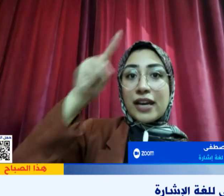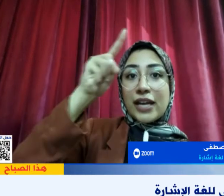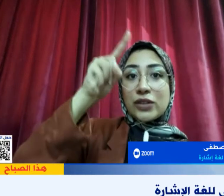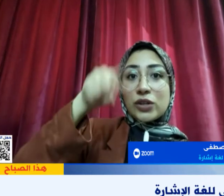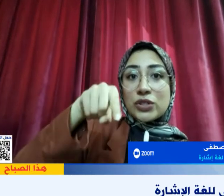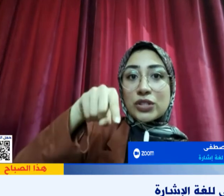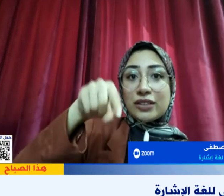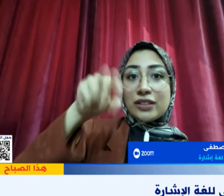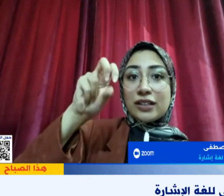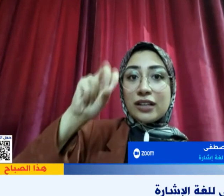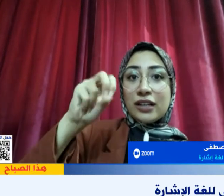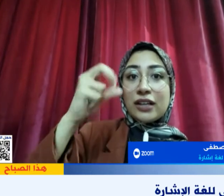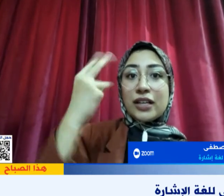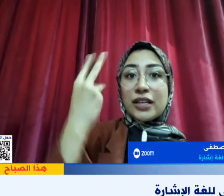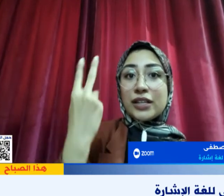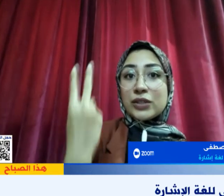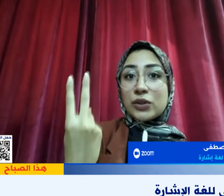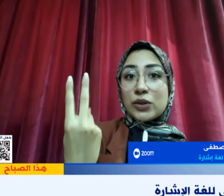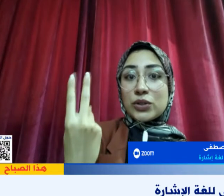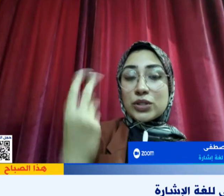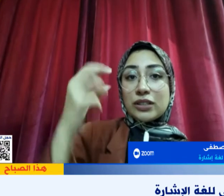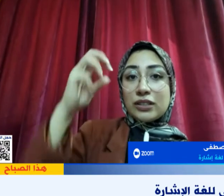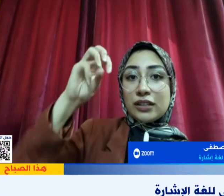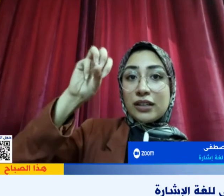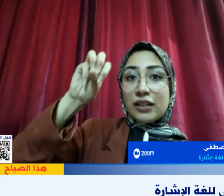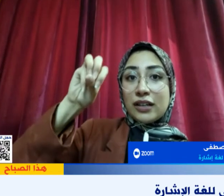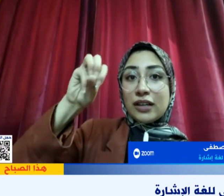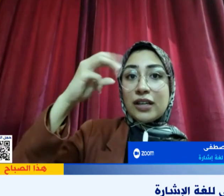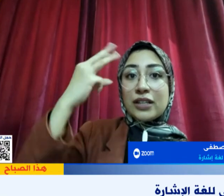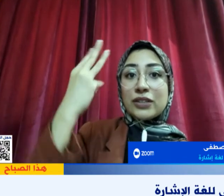تمام، 11 12